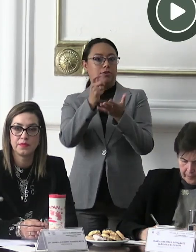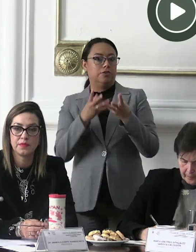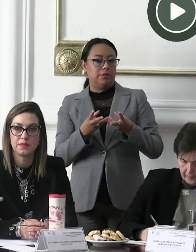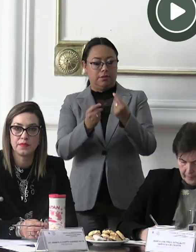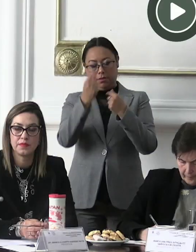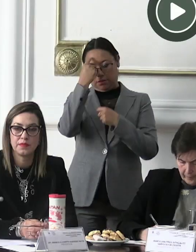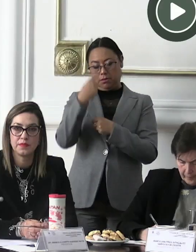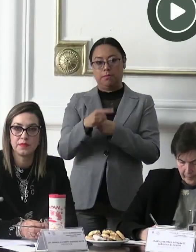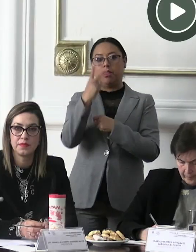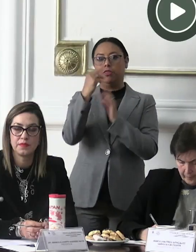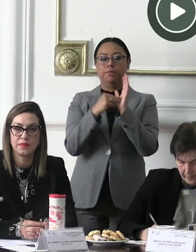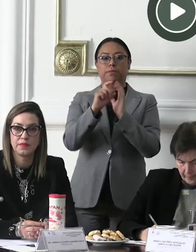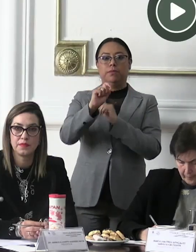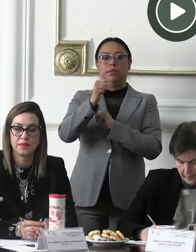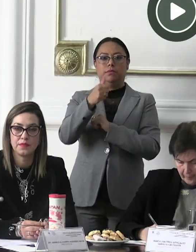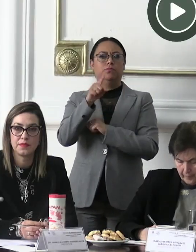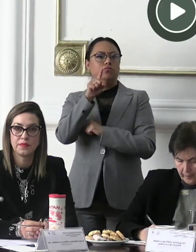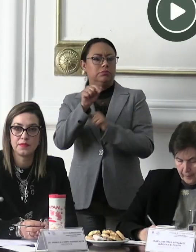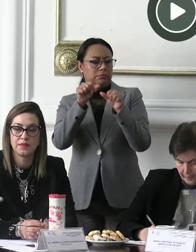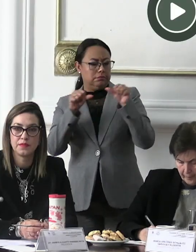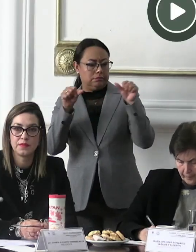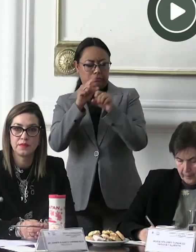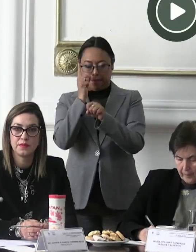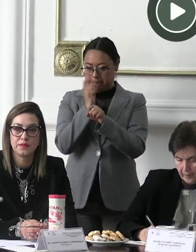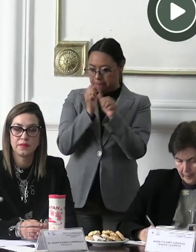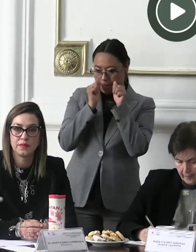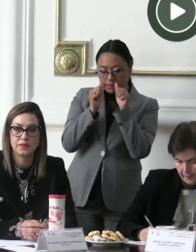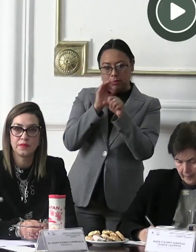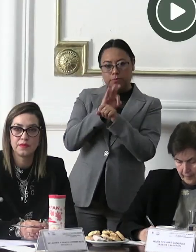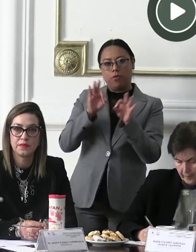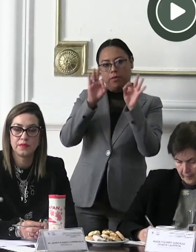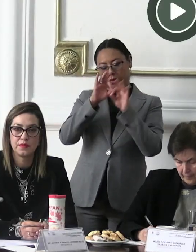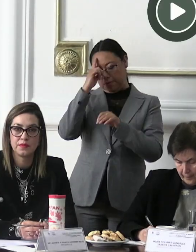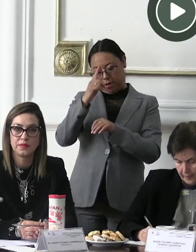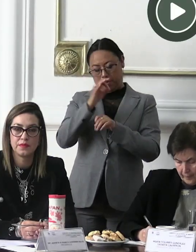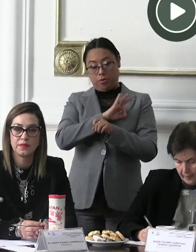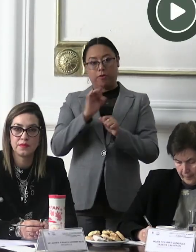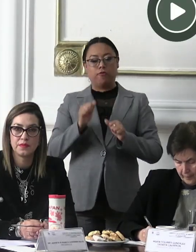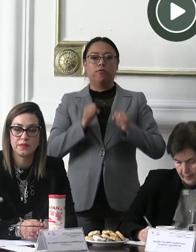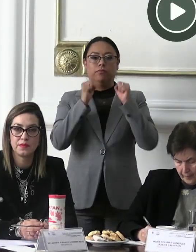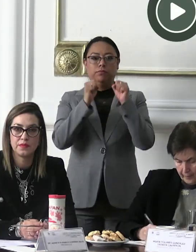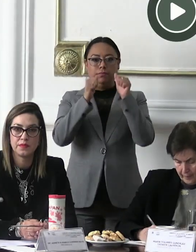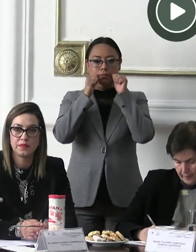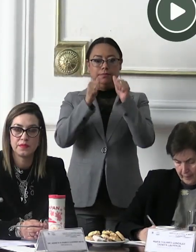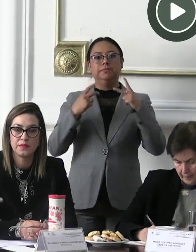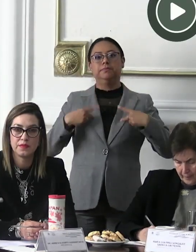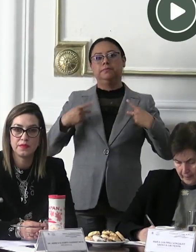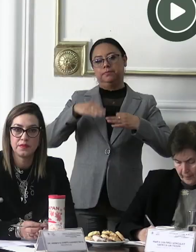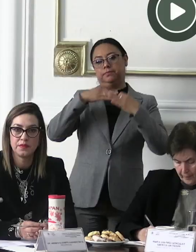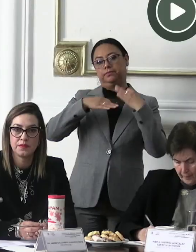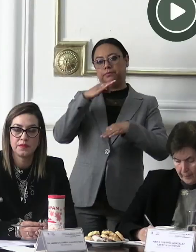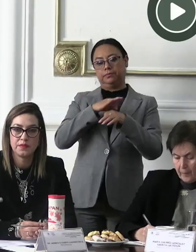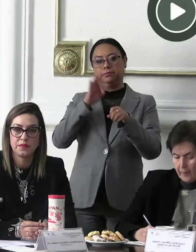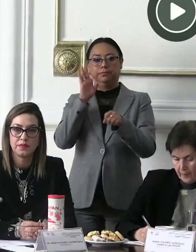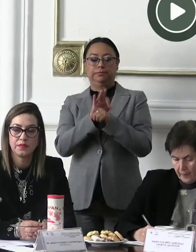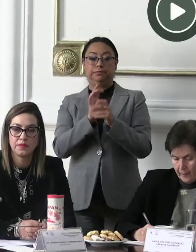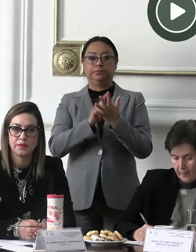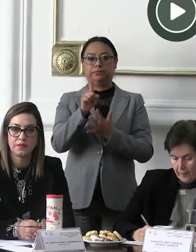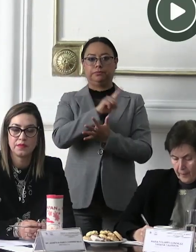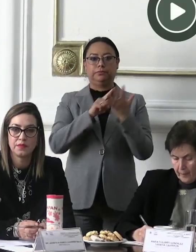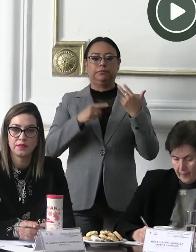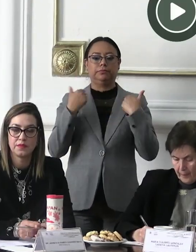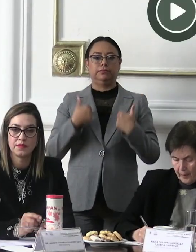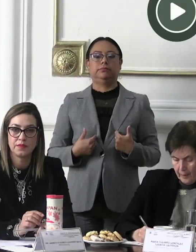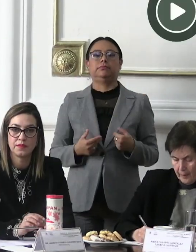2026 y qué áreas considera prioritarias para fortalecer la atención ciudadana y la protección de derechos humanos. En